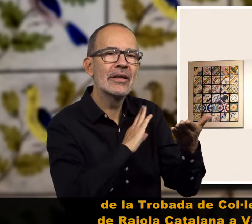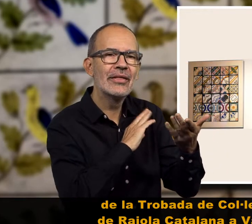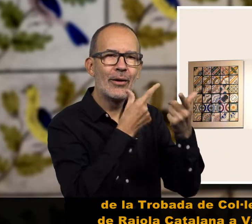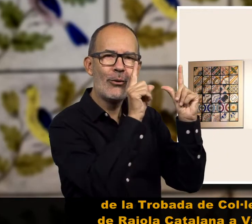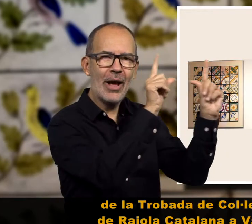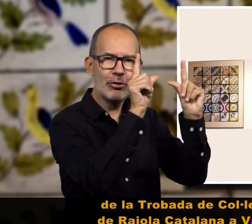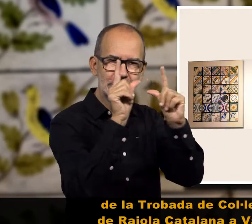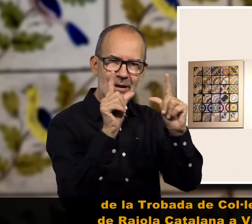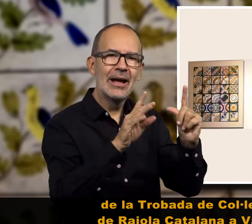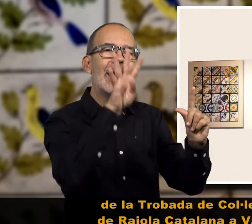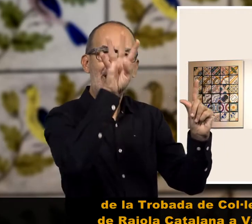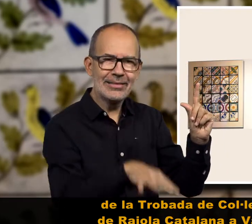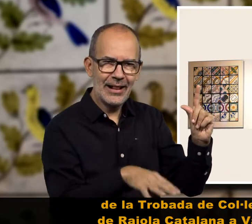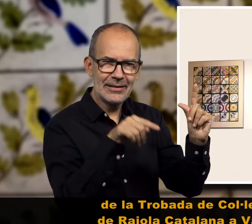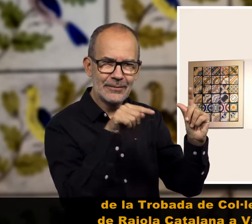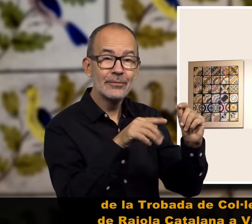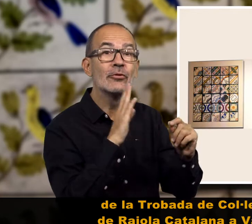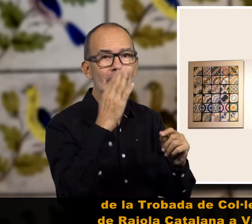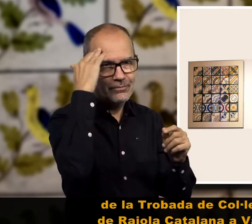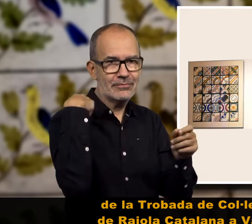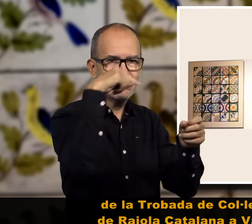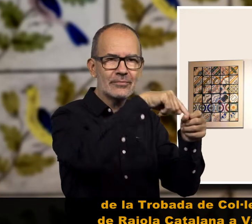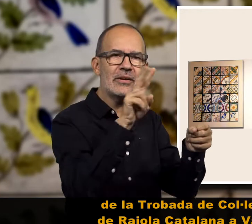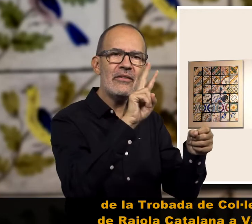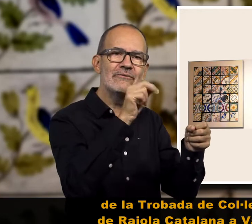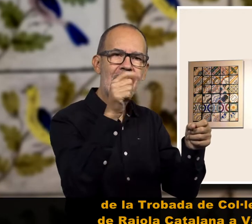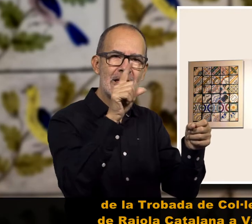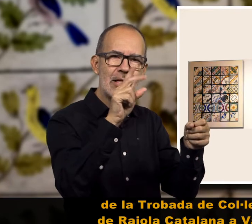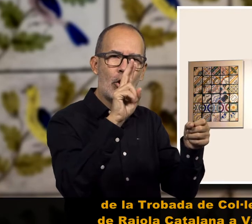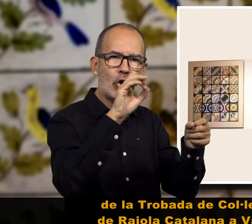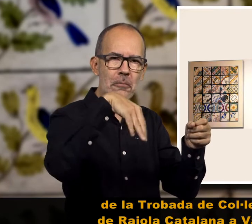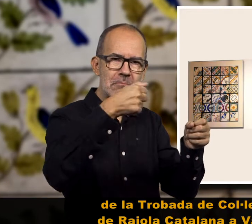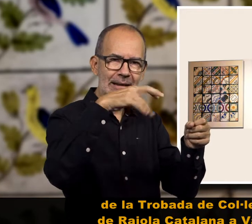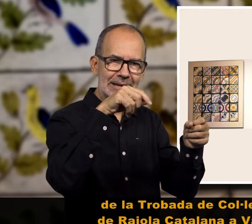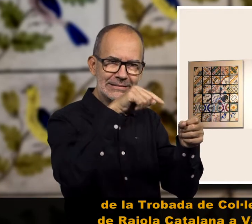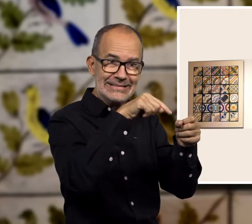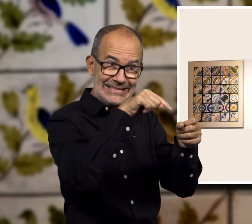Catalana Vallromanes, a fi de facilitar l'intercanvi de peces entre col·leccionistes i particulars.